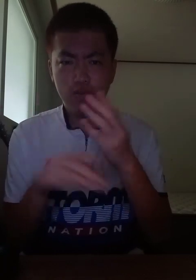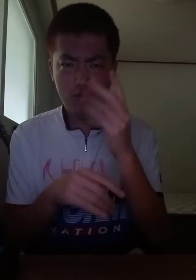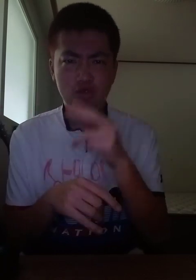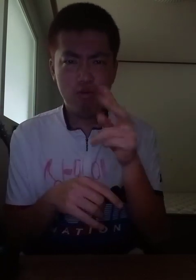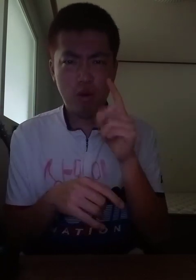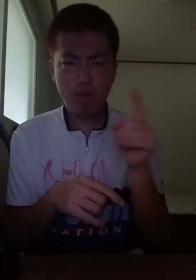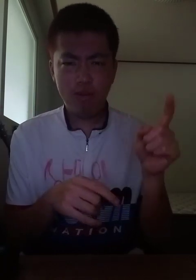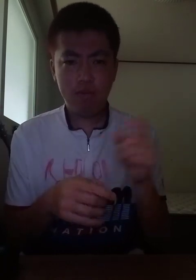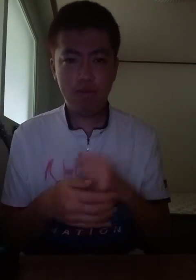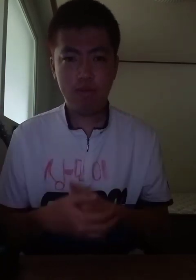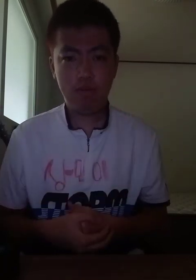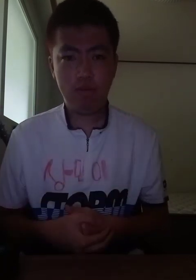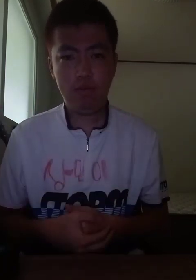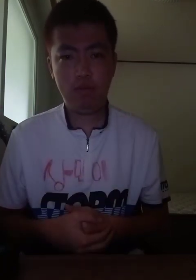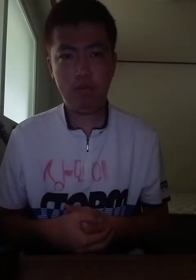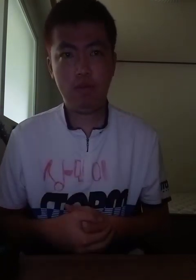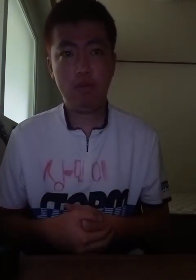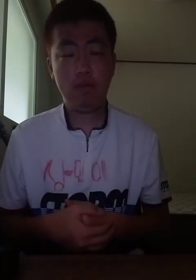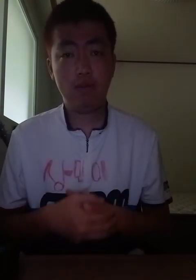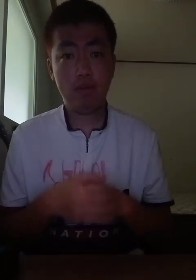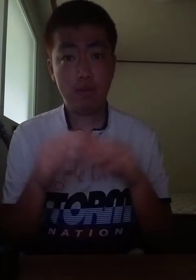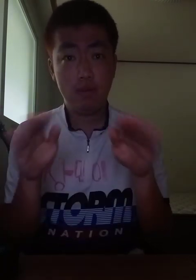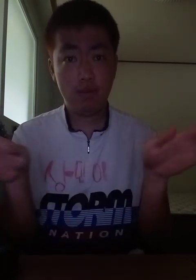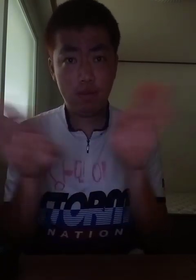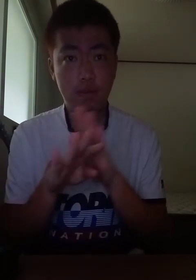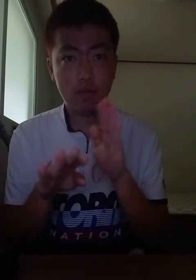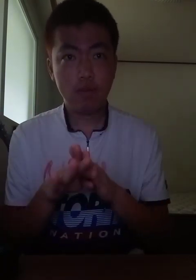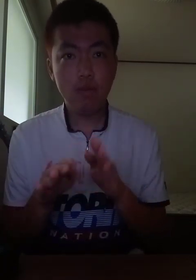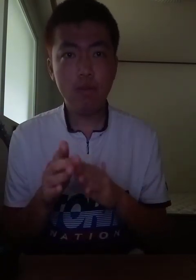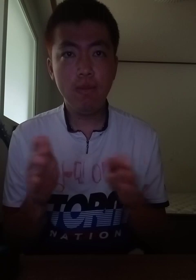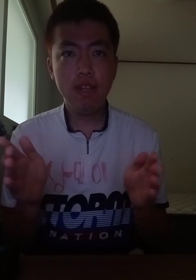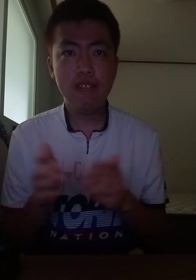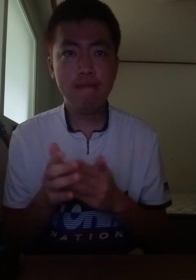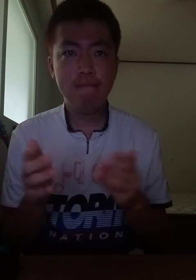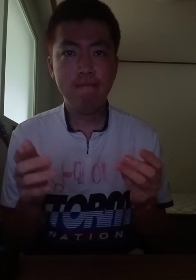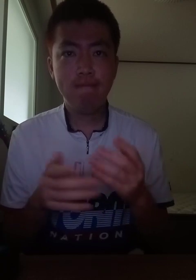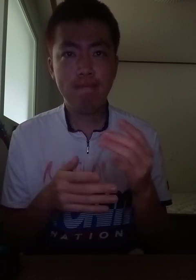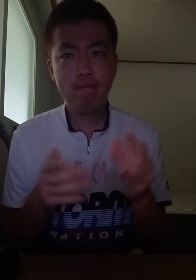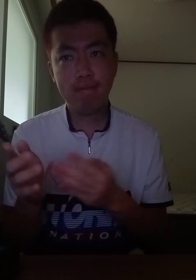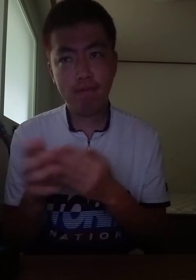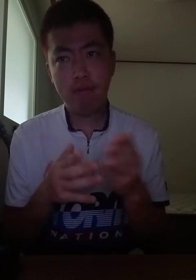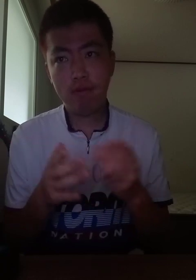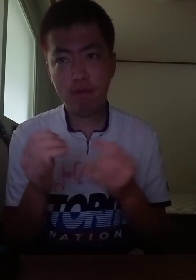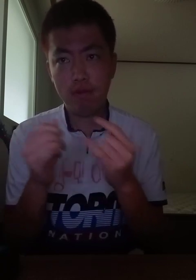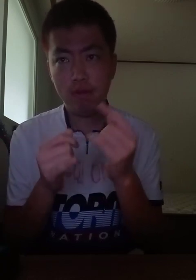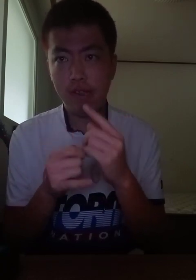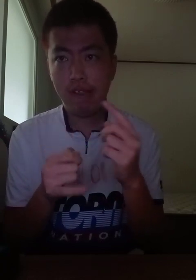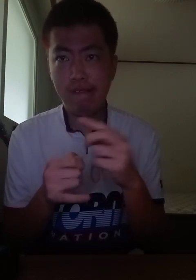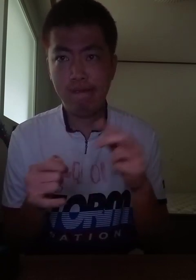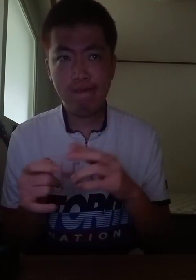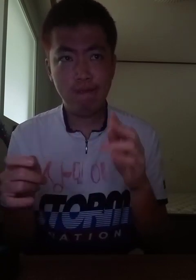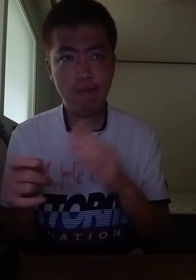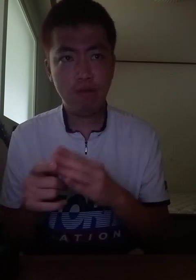불법입니다. 통행문을 닫아놓은 이 아파트는 곳곳에 이런 도로가 있어서 안전사고가 날 시 그